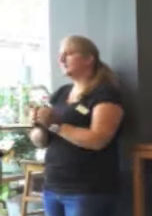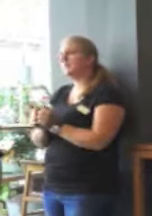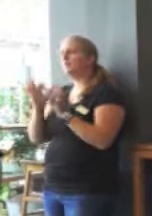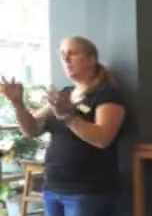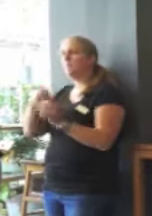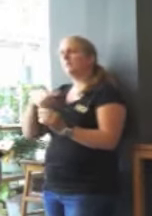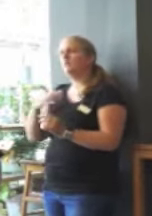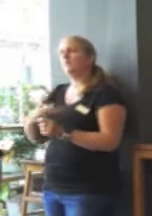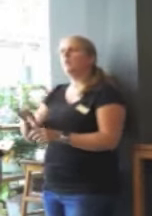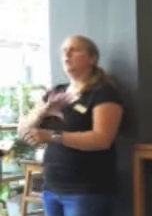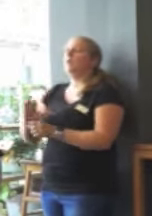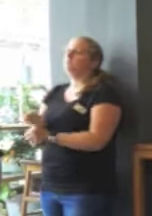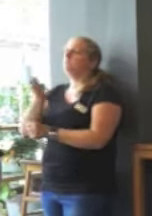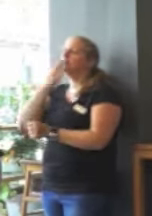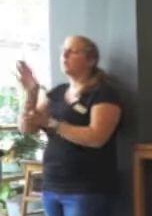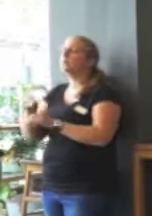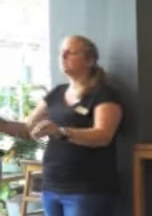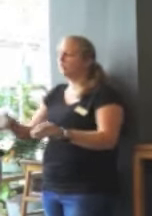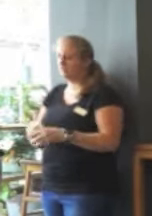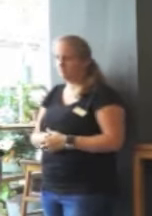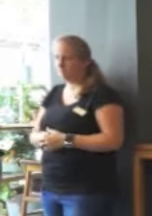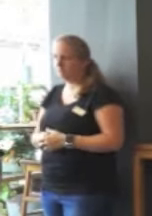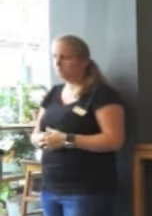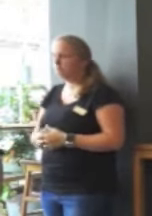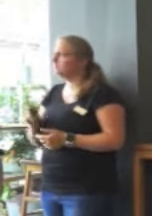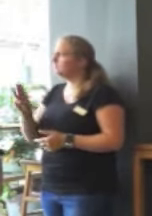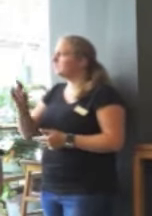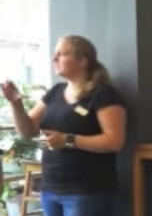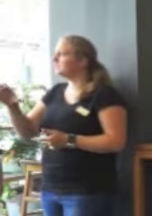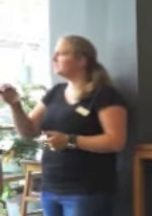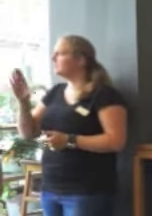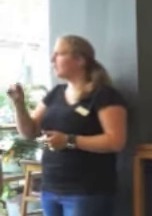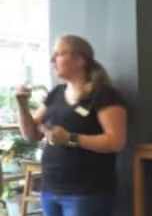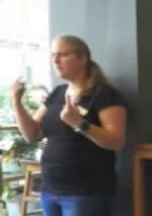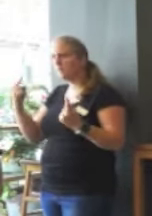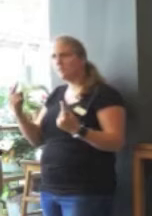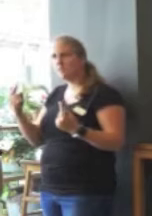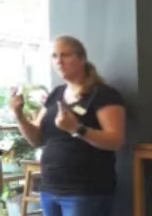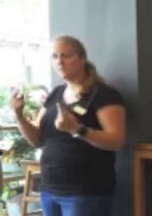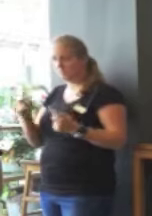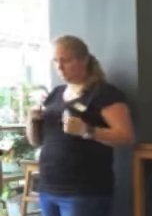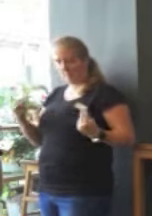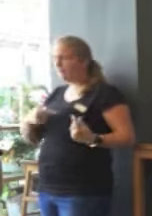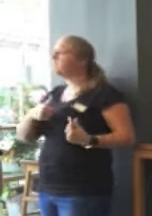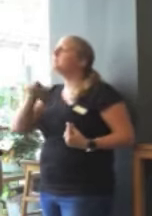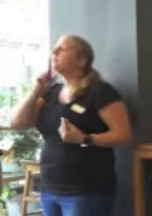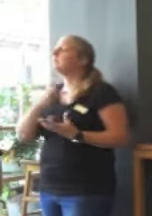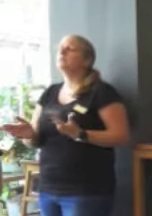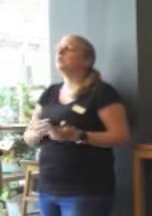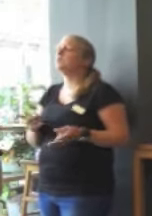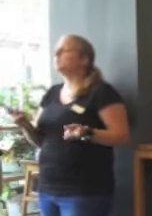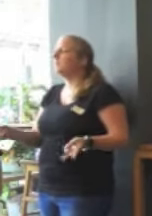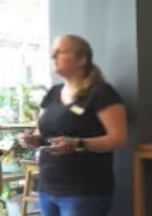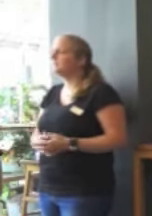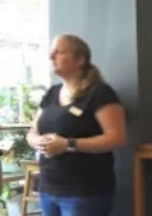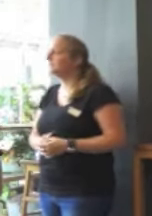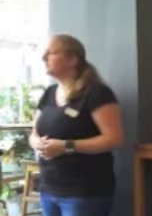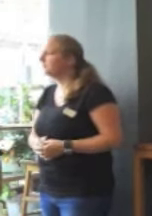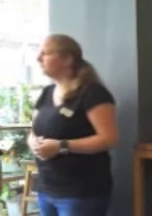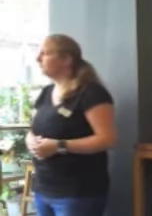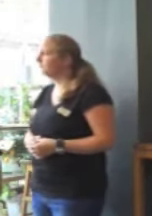ska uppnå ett resultat, tror jag. Och det fascinerande är att så gör vi inte normalt. Nej. Så gör vi inte normalt. Nej.